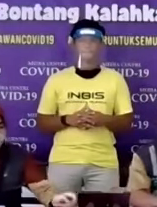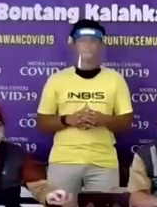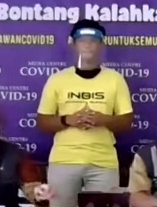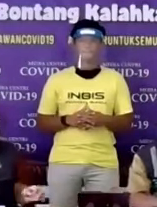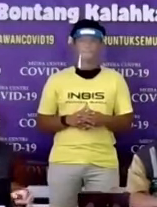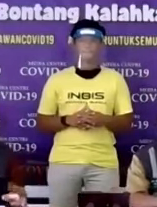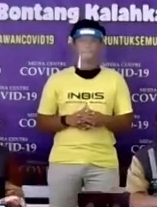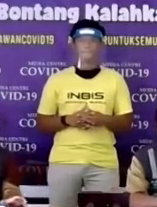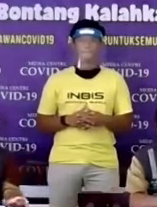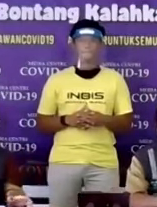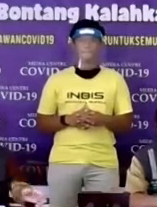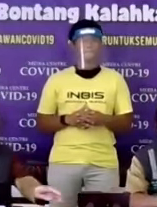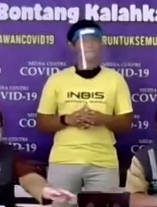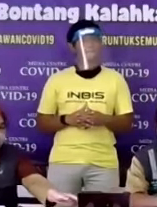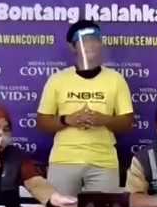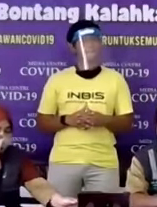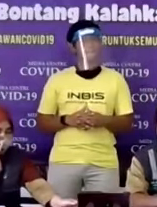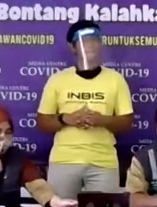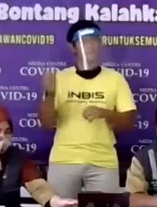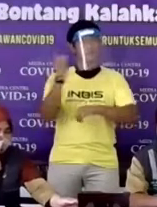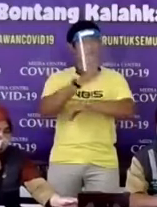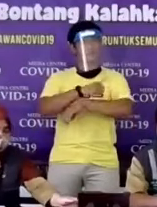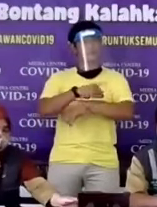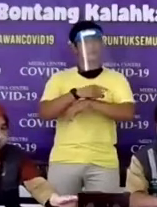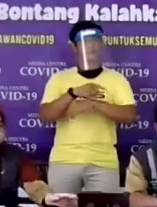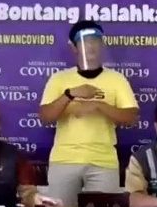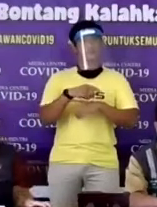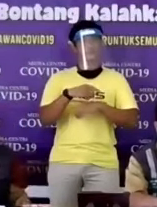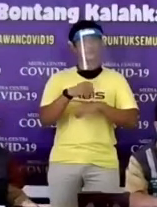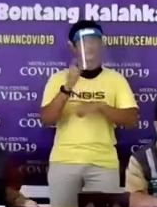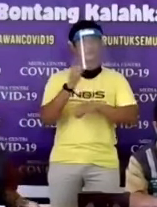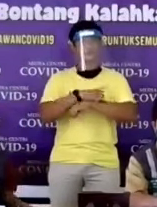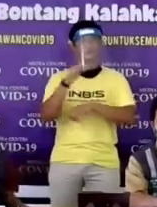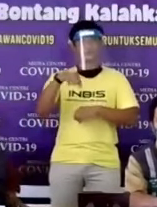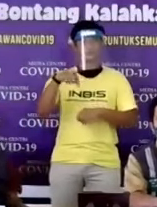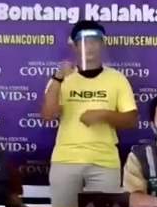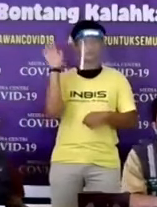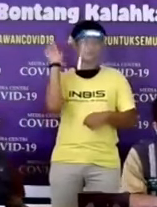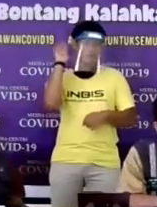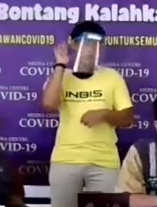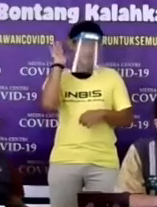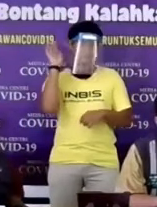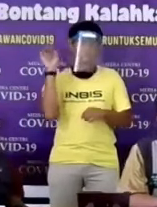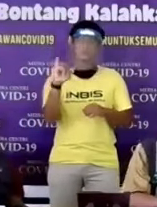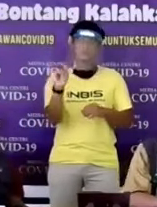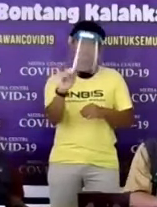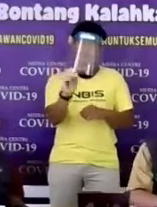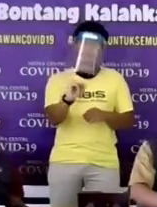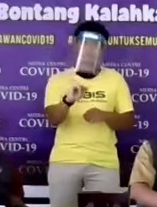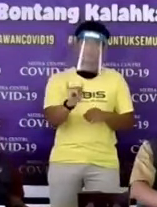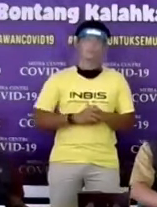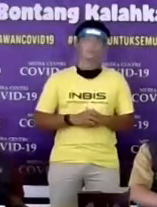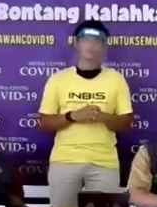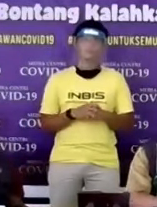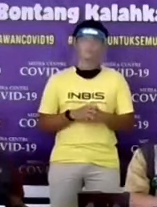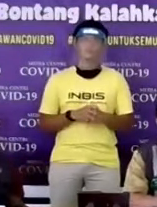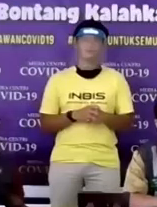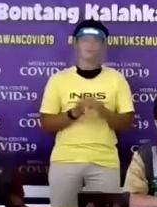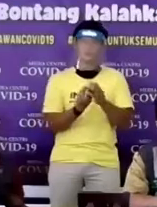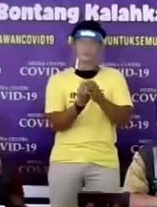mendengarkan bersama-sama eh rilis atau kau siaran perkembangan tentang status quo vietnam ting